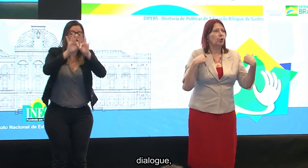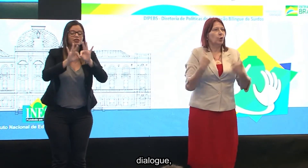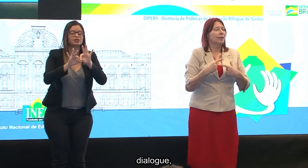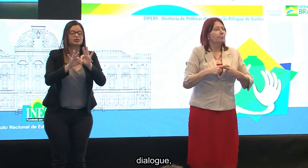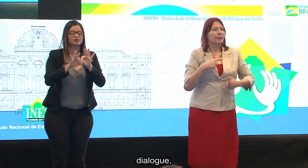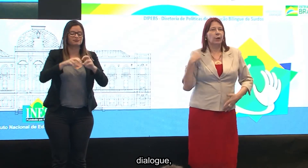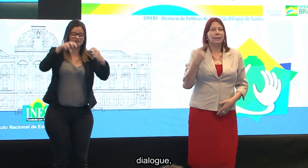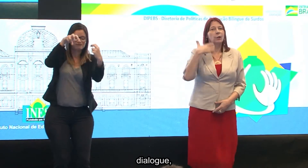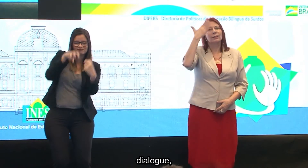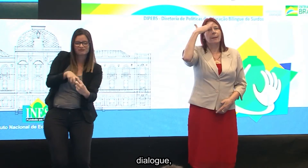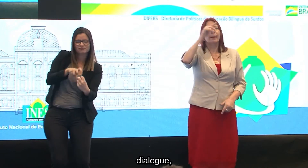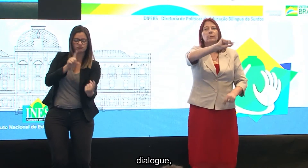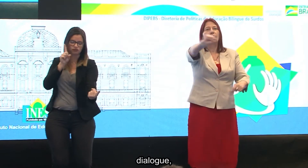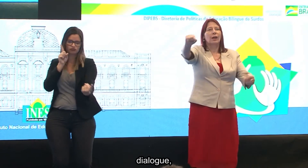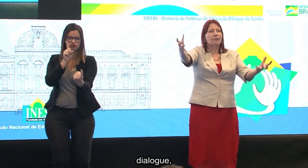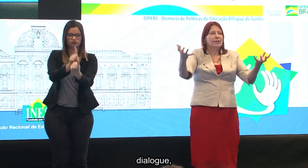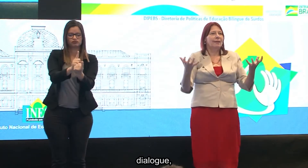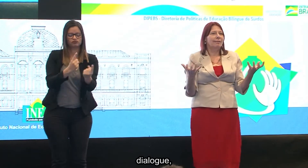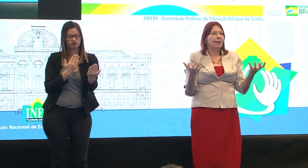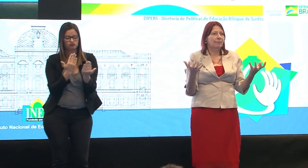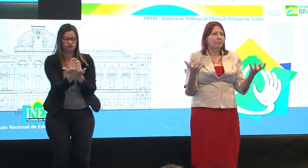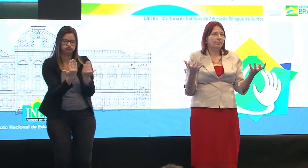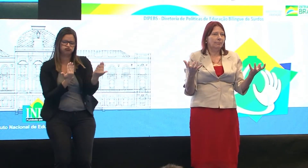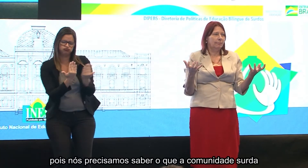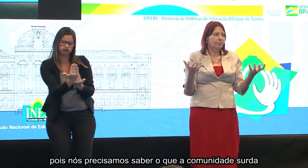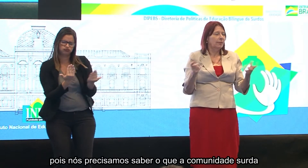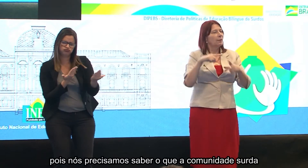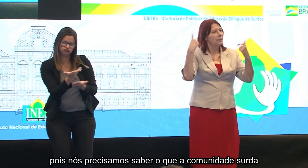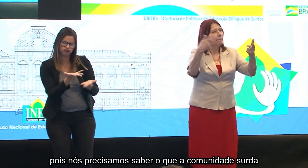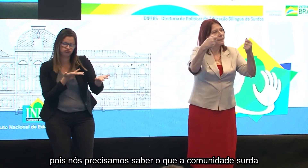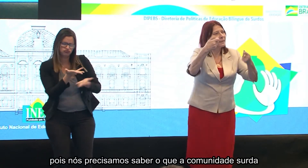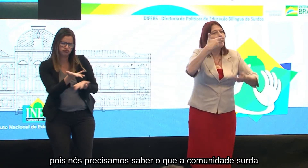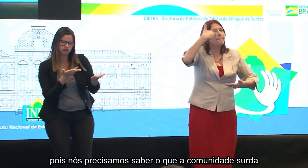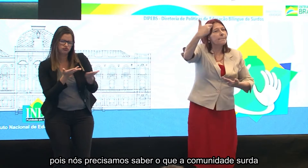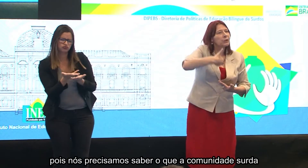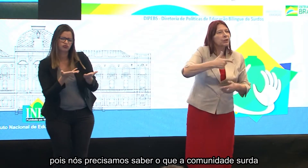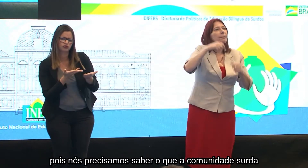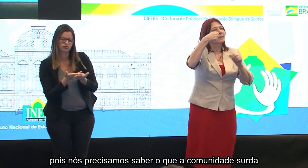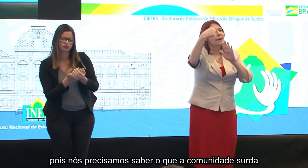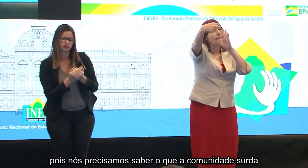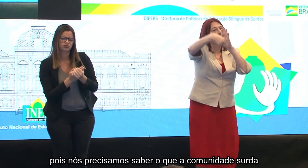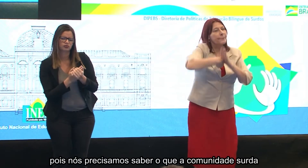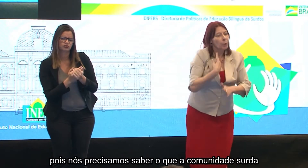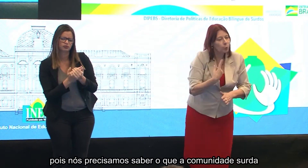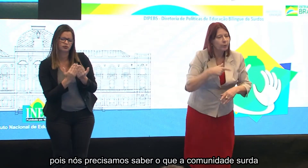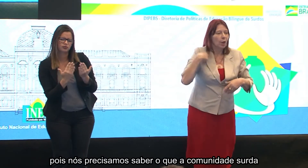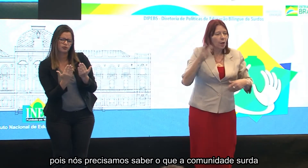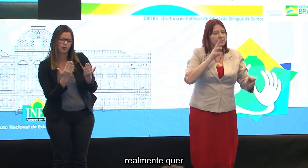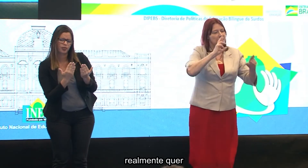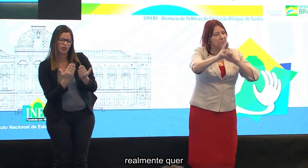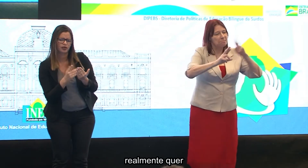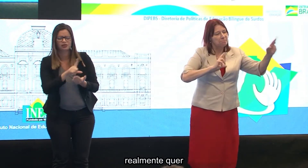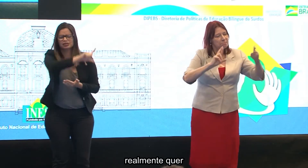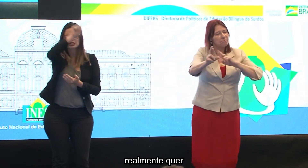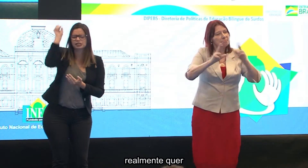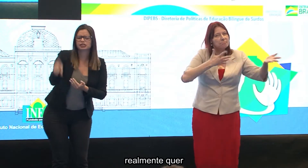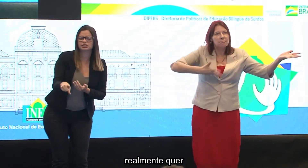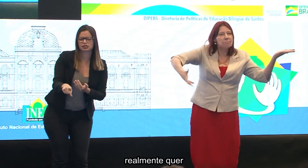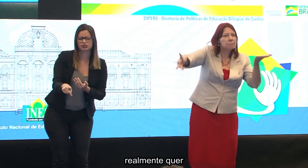comunidade surda dialogue, pois nós precisamos saber o que a comunidade surda realmente